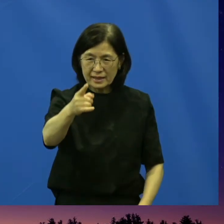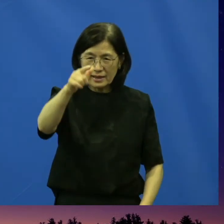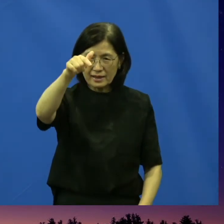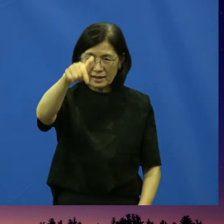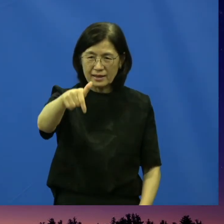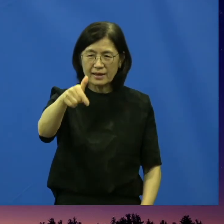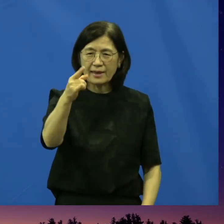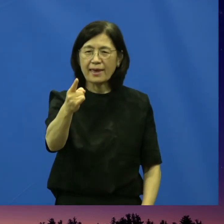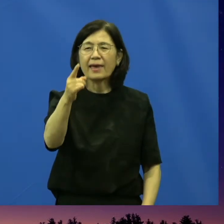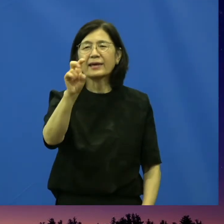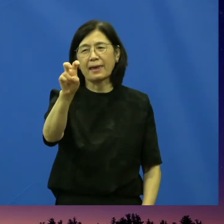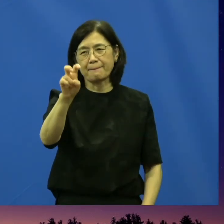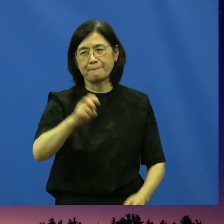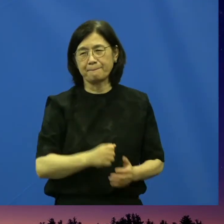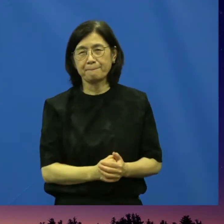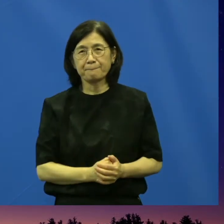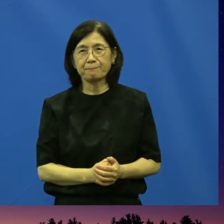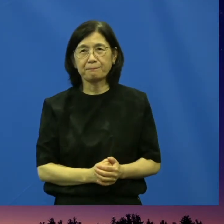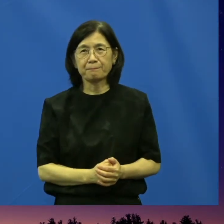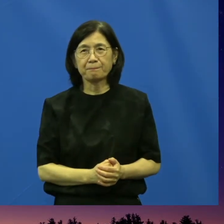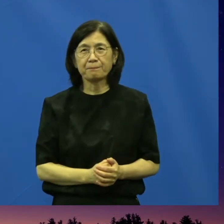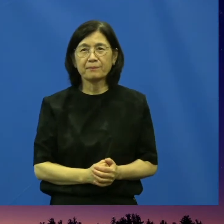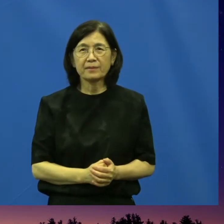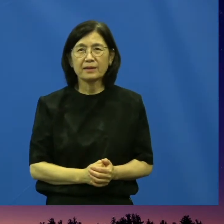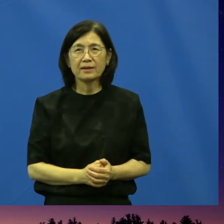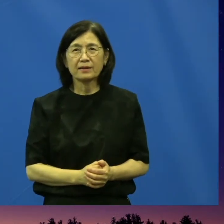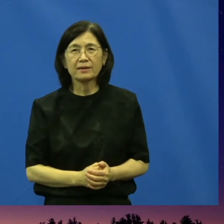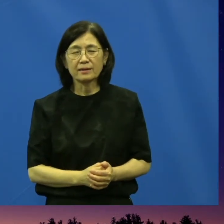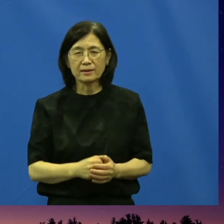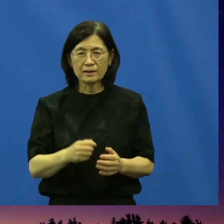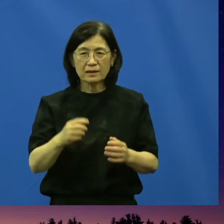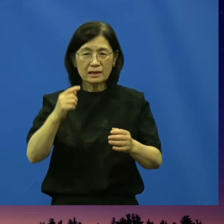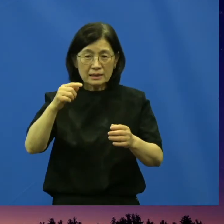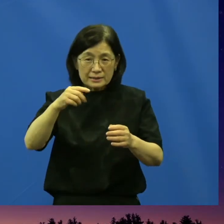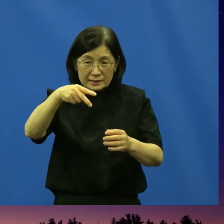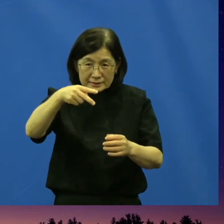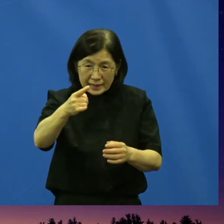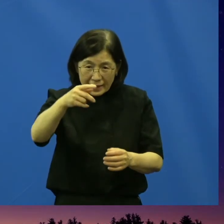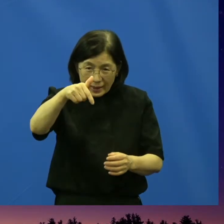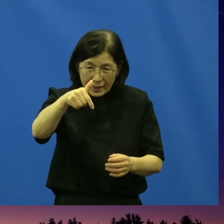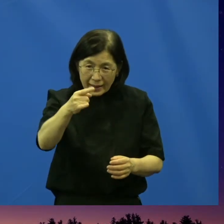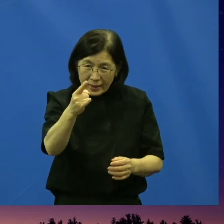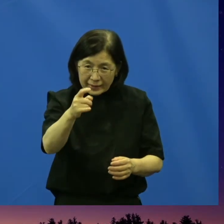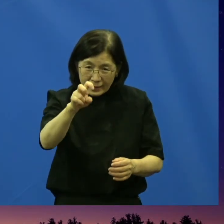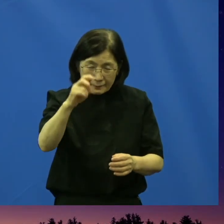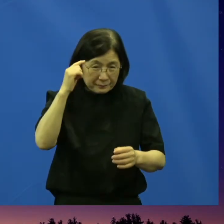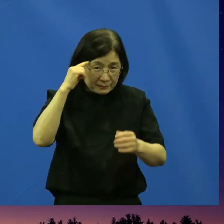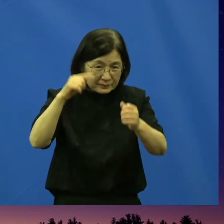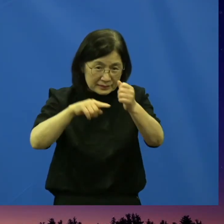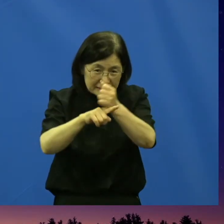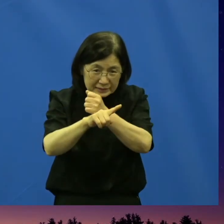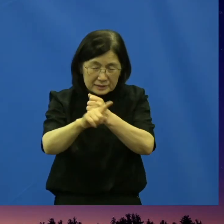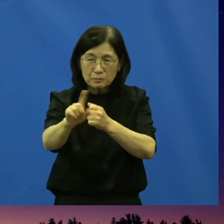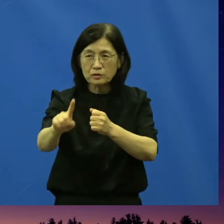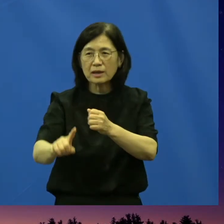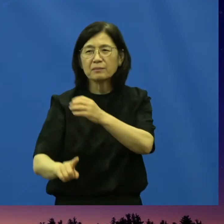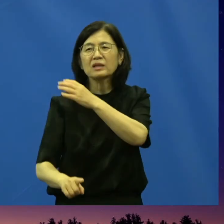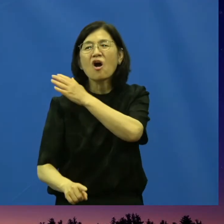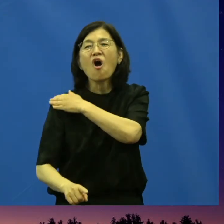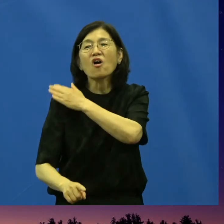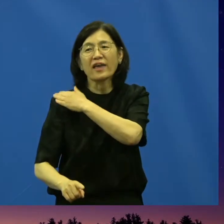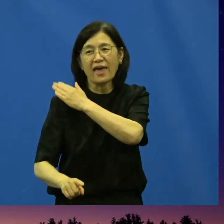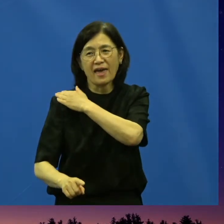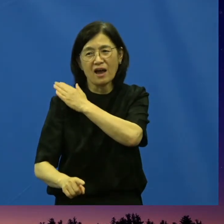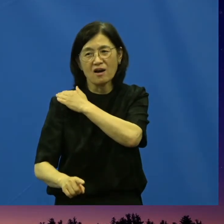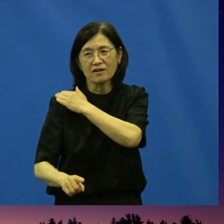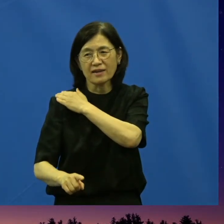이 의미의 뜻은 shoulder라는 뜻이 있어요. 어깨라는 의미가 있어요. 이 세겜이라는 것은 어깨라는 의미가 있어요. 두 번째, 이